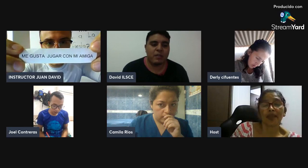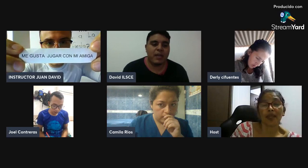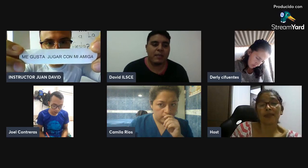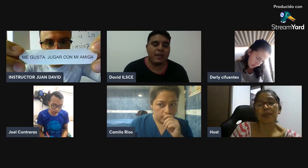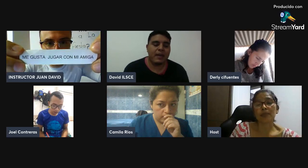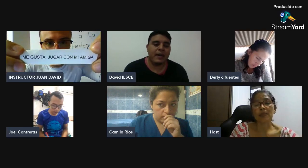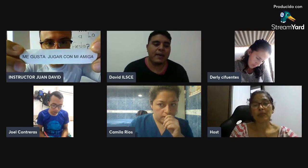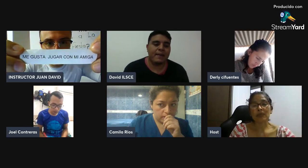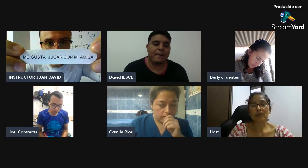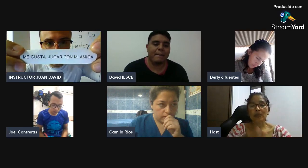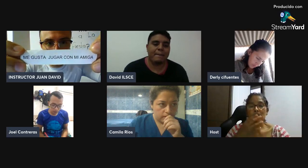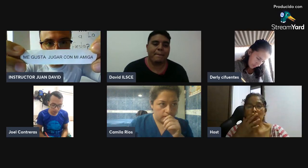amiga